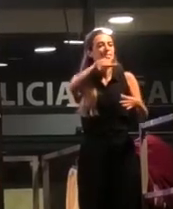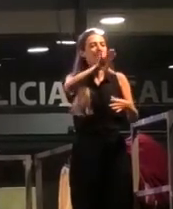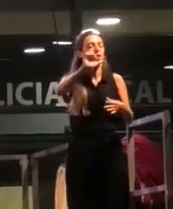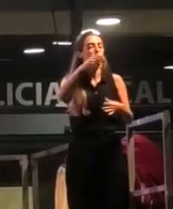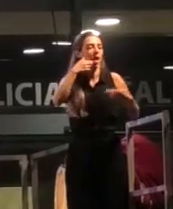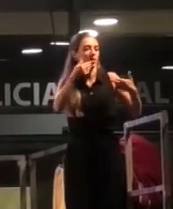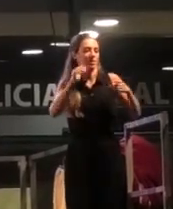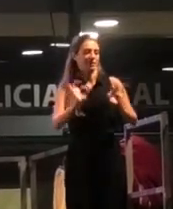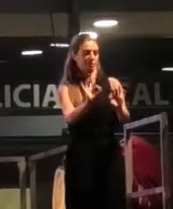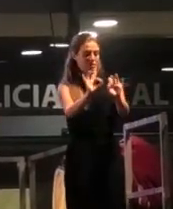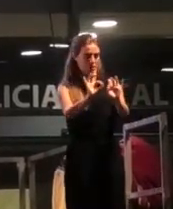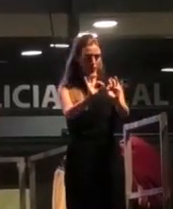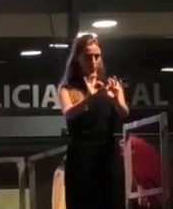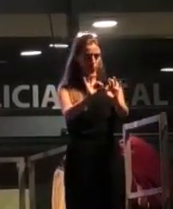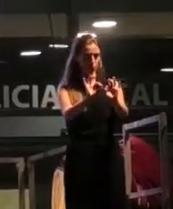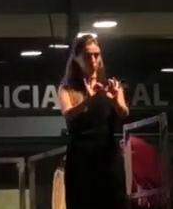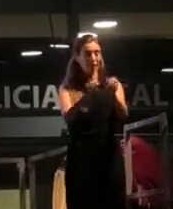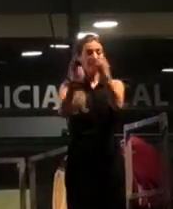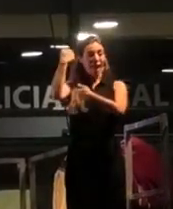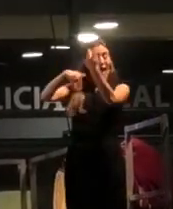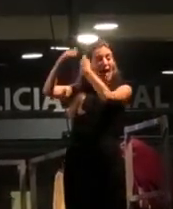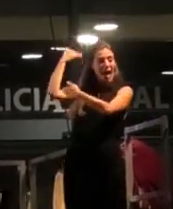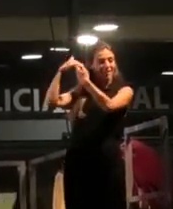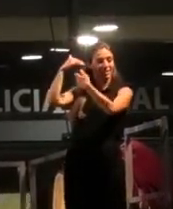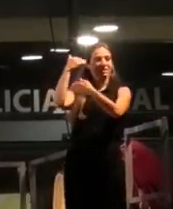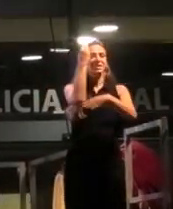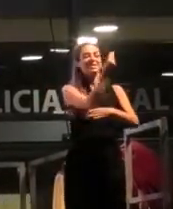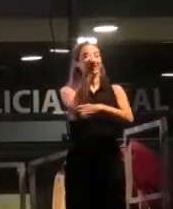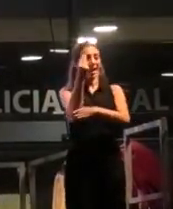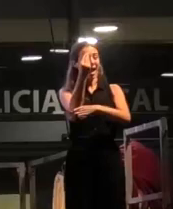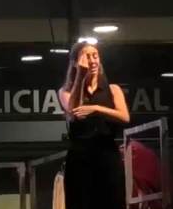Immaculada. Tot i que abans ja hi havia hagut alguns gegants,